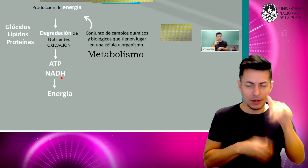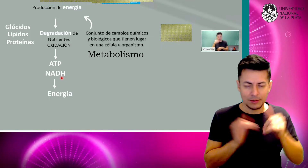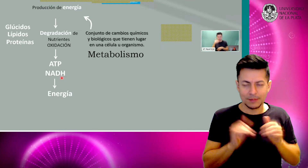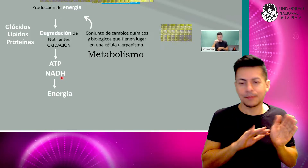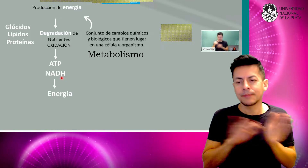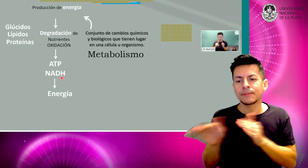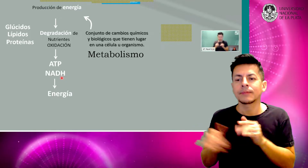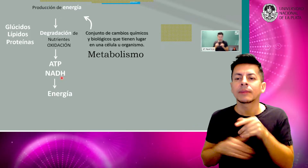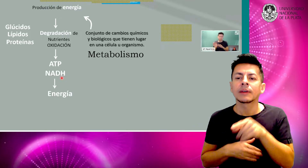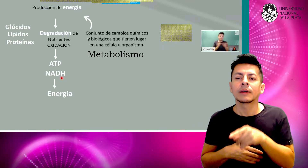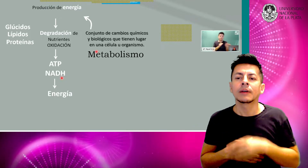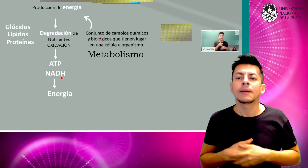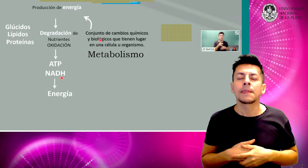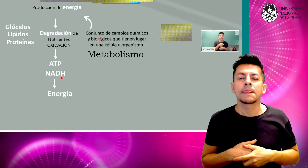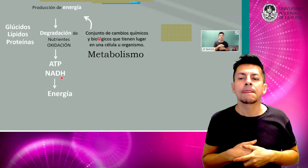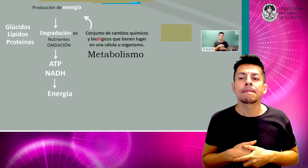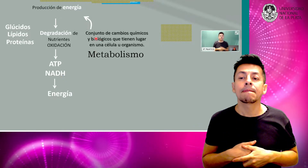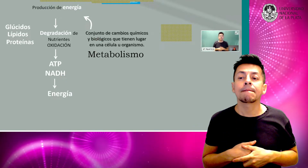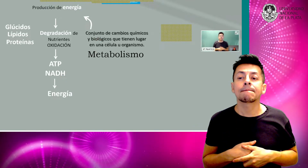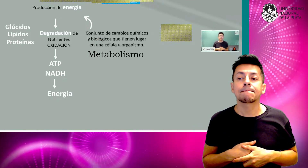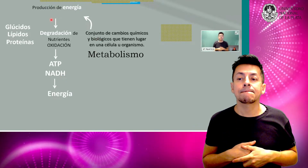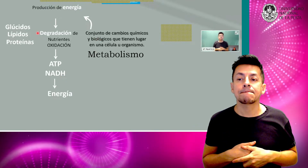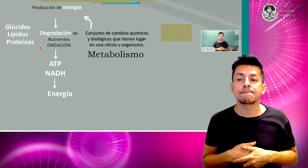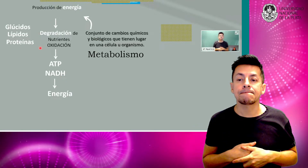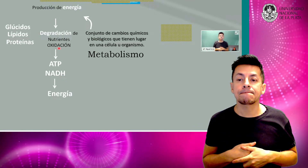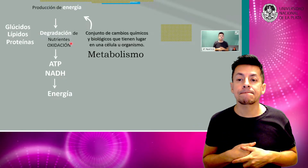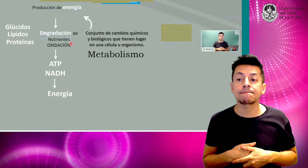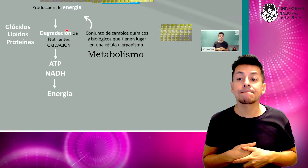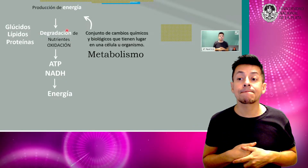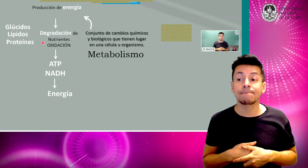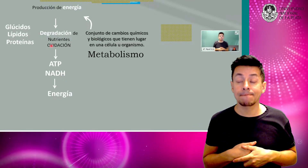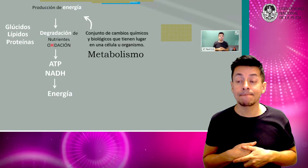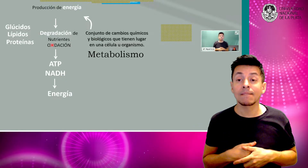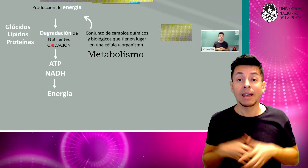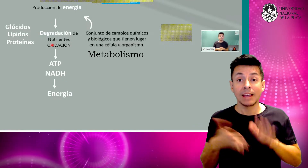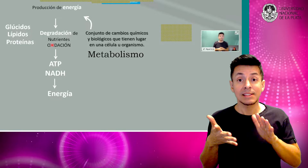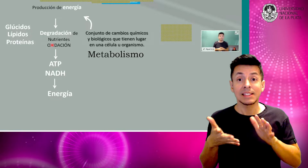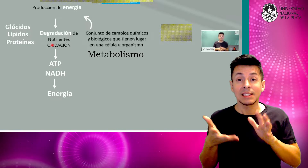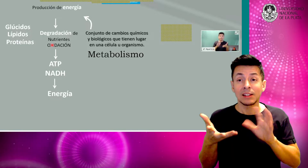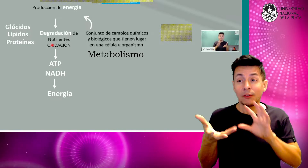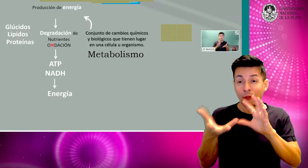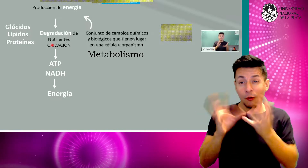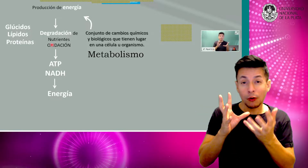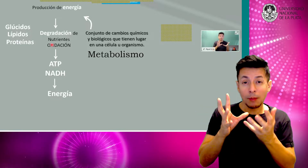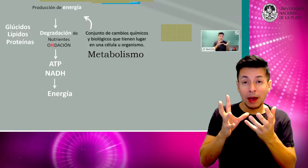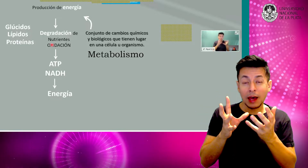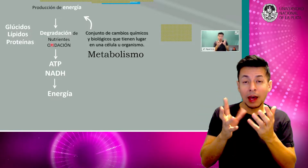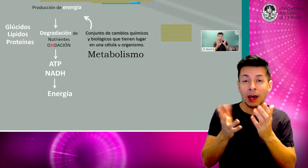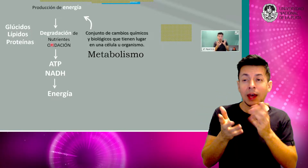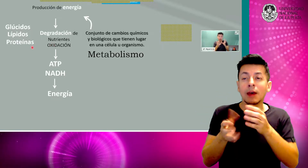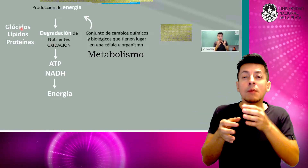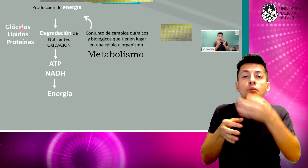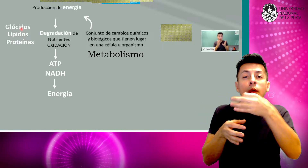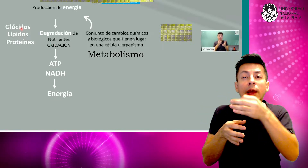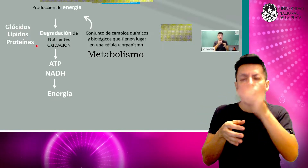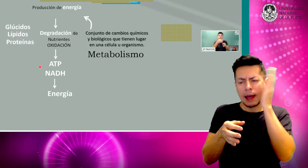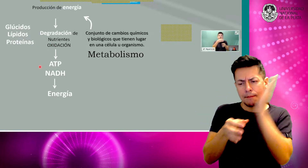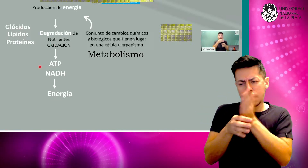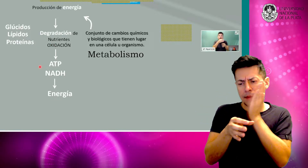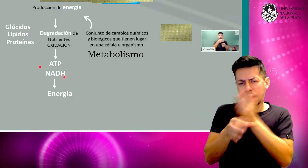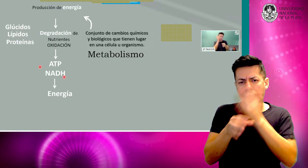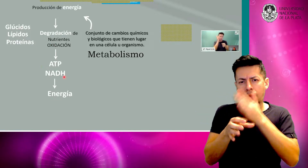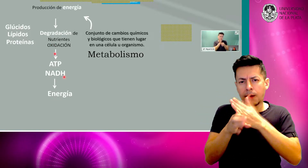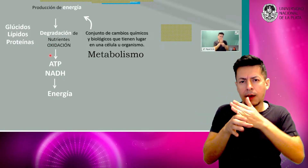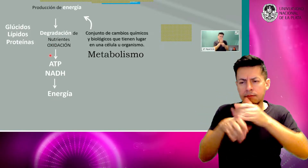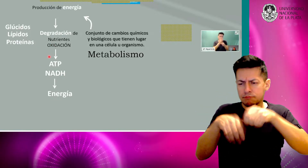Entonces, a partir de estas vías metabólicas de degradación, de ruptura y oxidación de las biomoléculas,